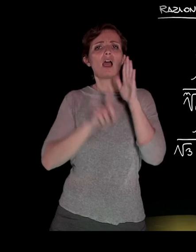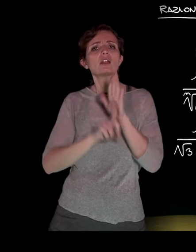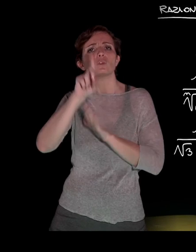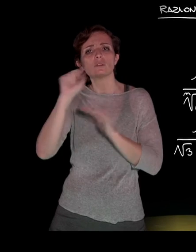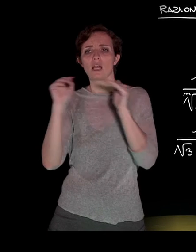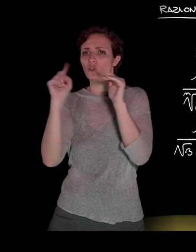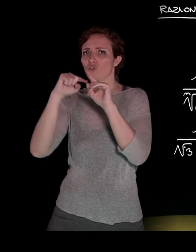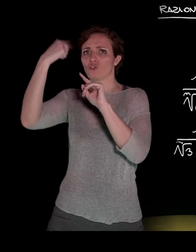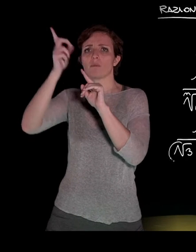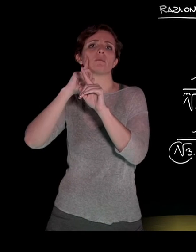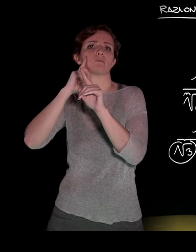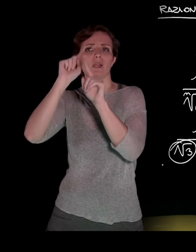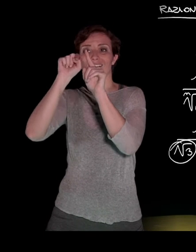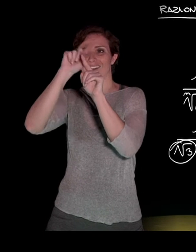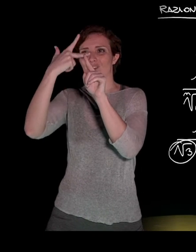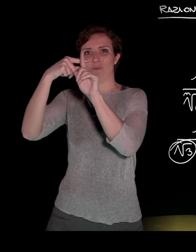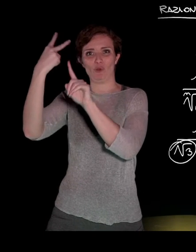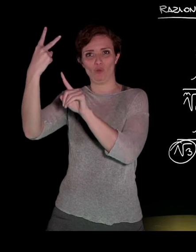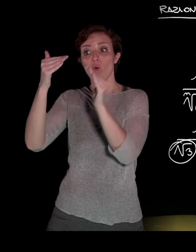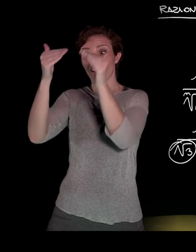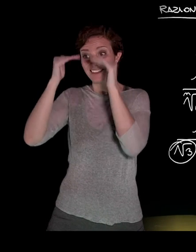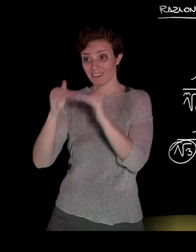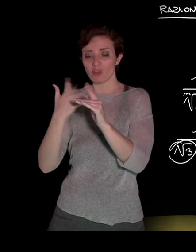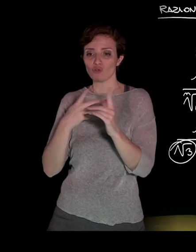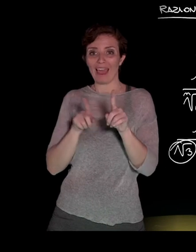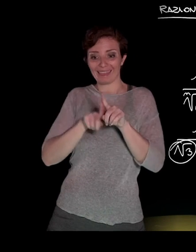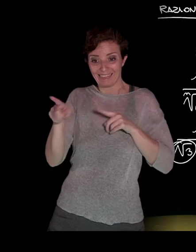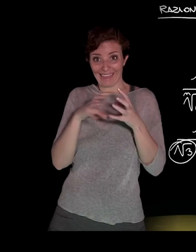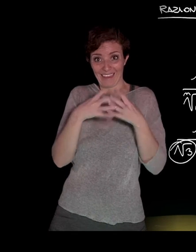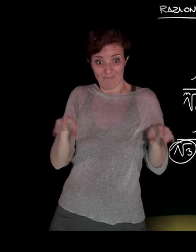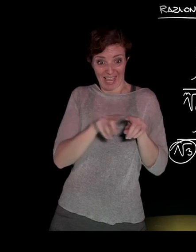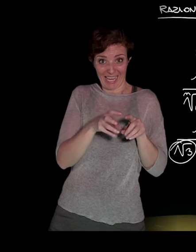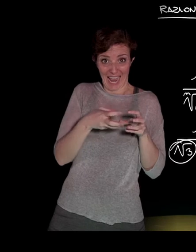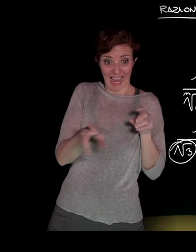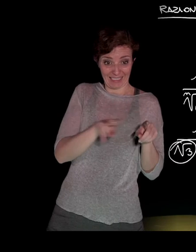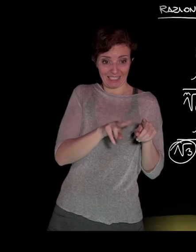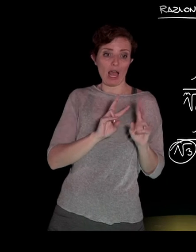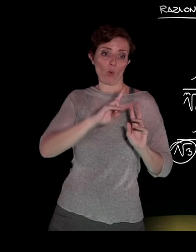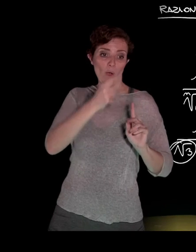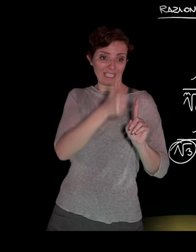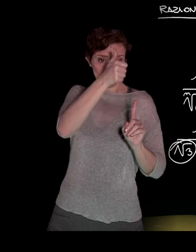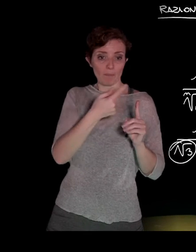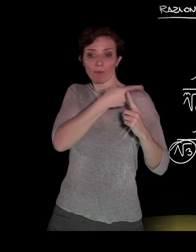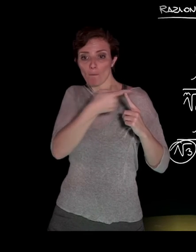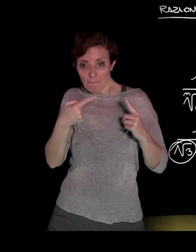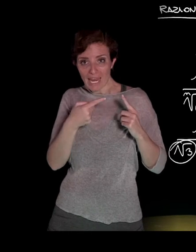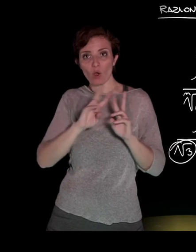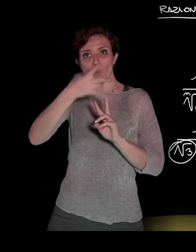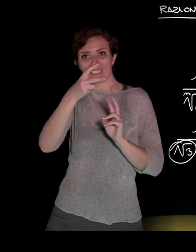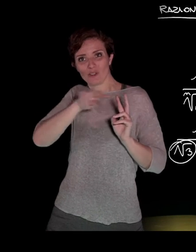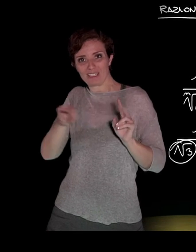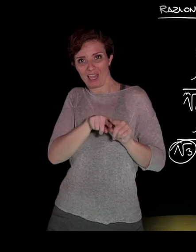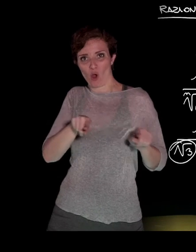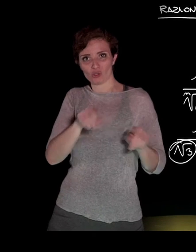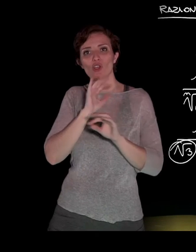sotto viene la differenza fra il quadrato del primo termine meno al quadrato del secondo quindi quello che rimane è tra i meno 4